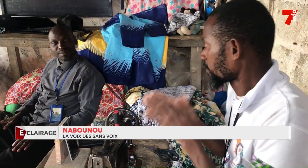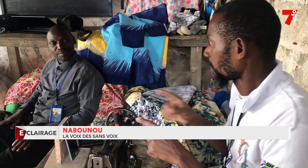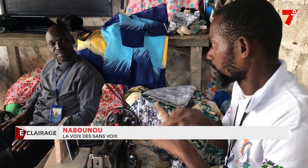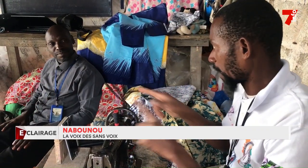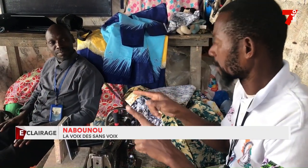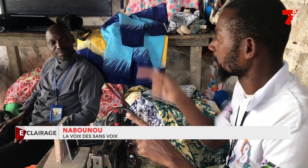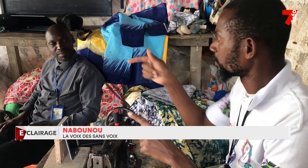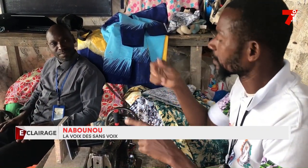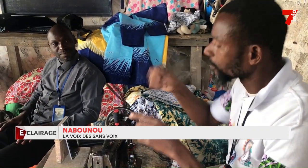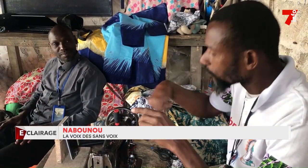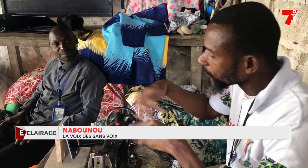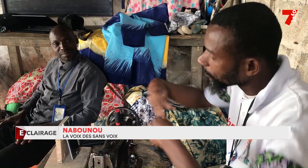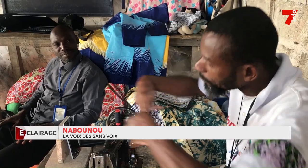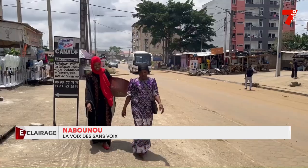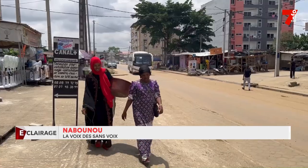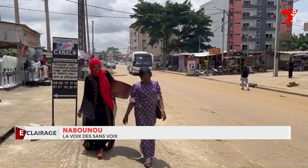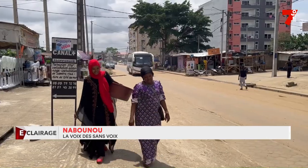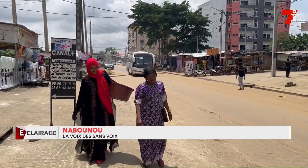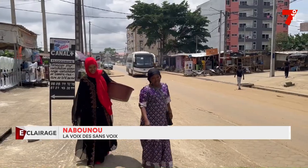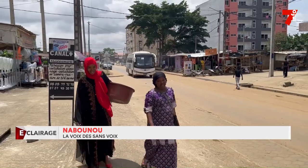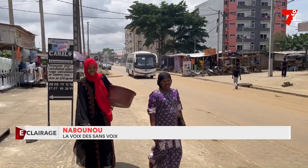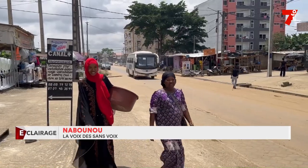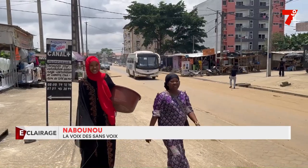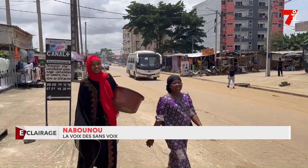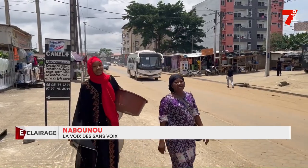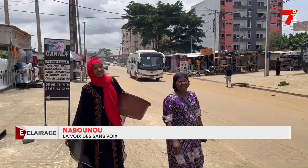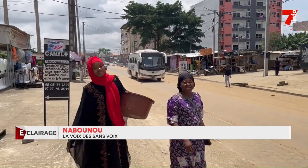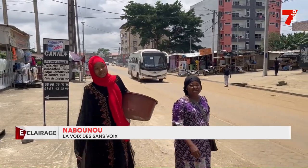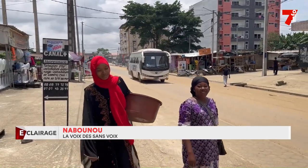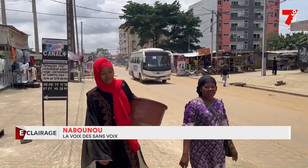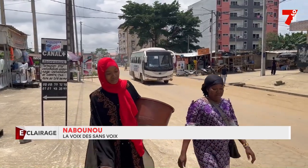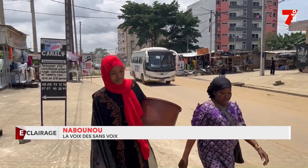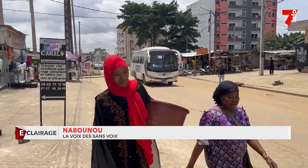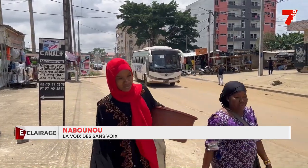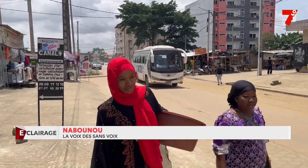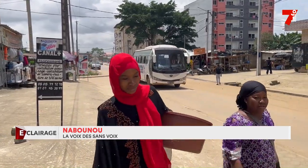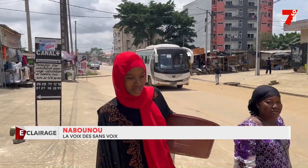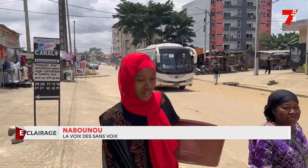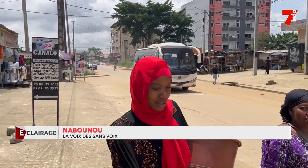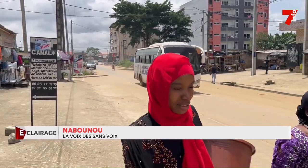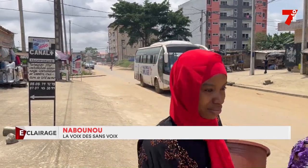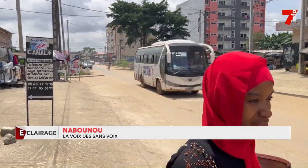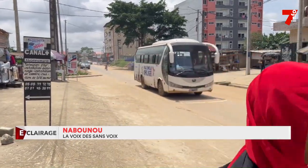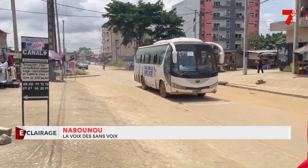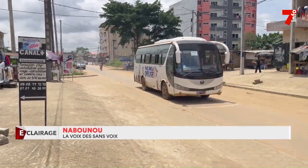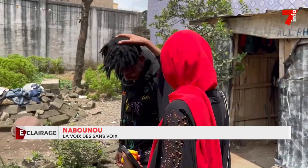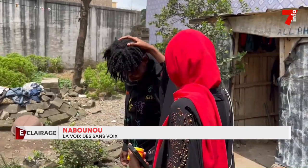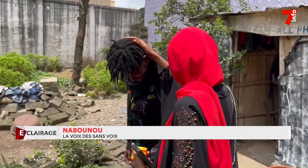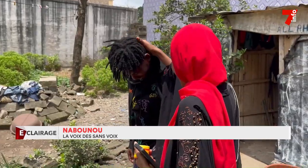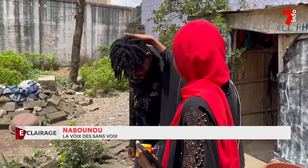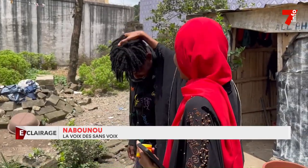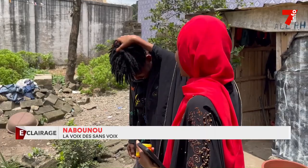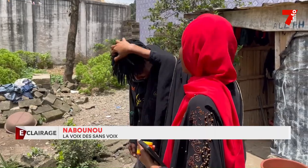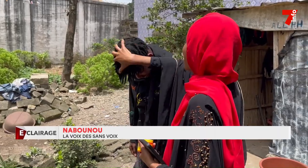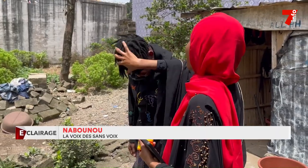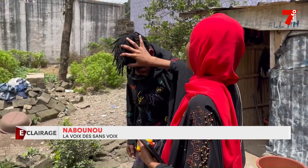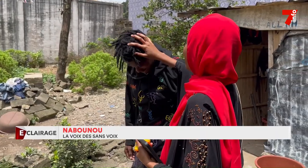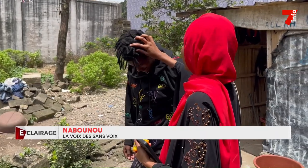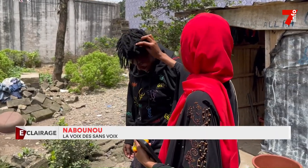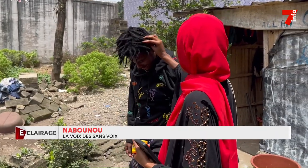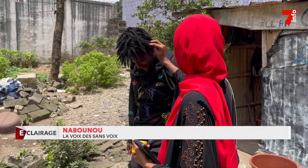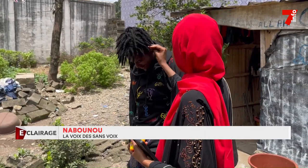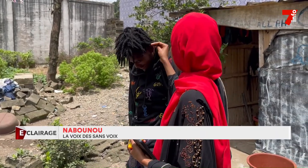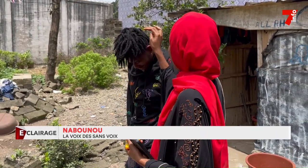couturier. Et sa mère, Korotimi, est commerçante. Malgré les difficultés, ils travaillent dur pour la